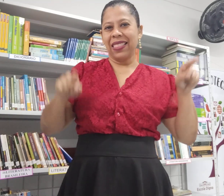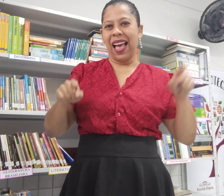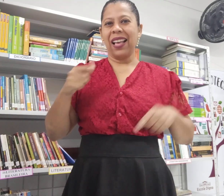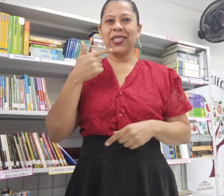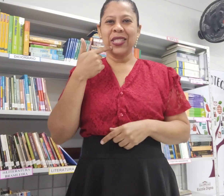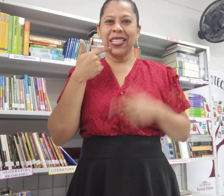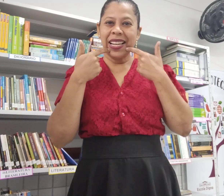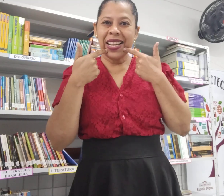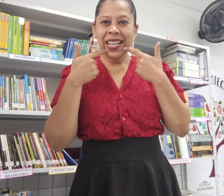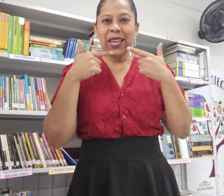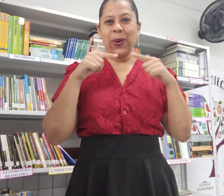sobre a questão escrita,